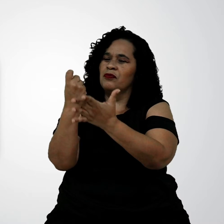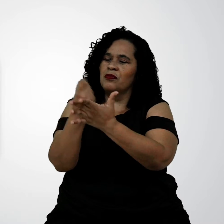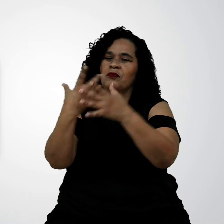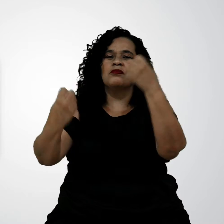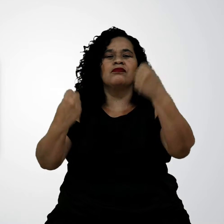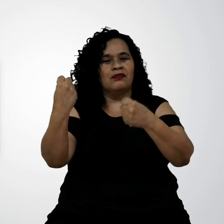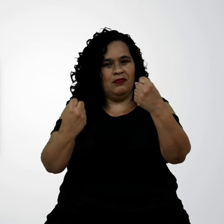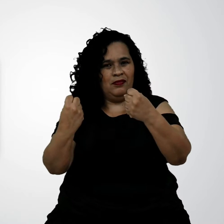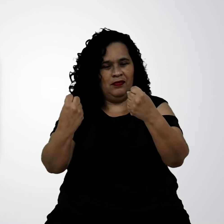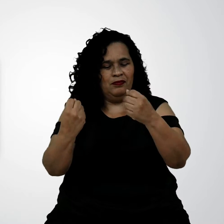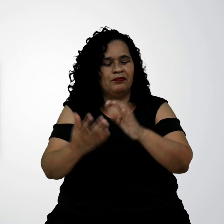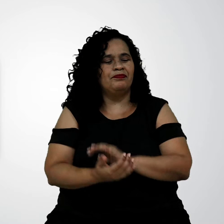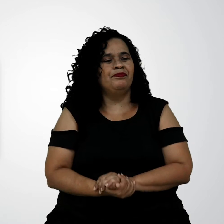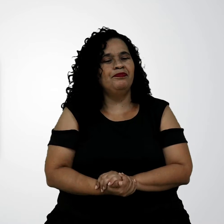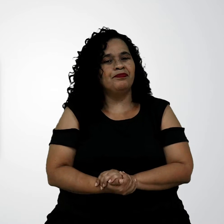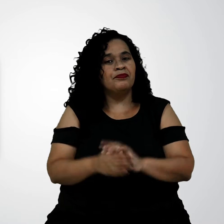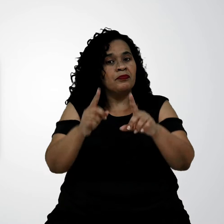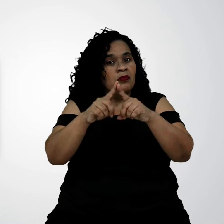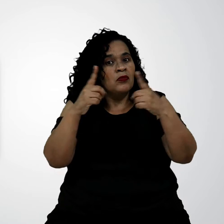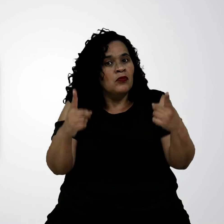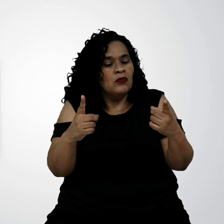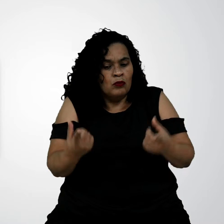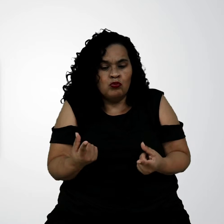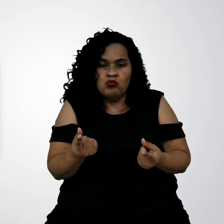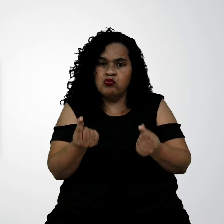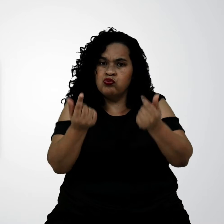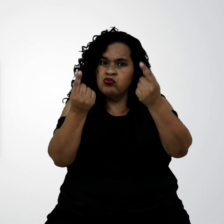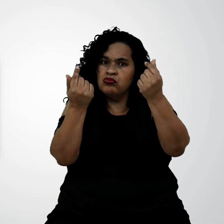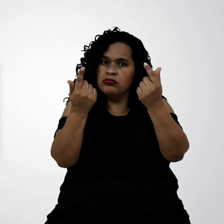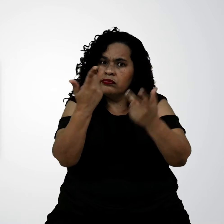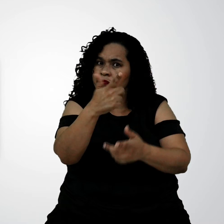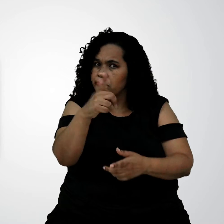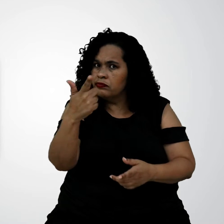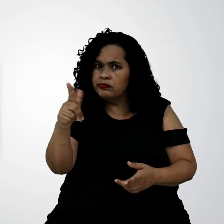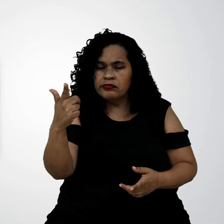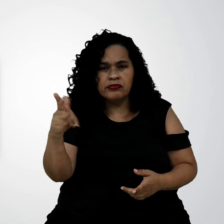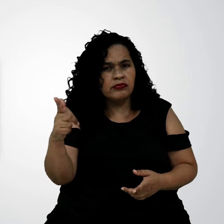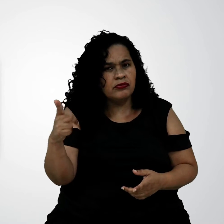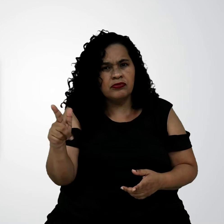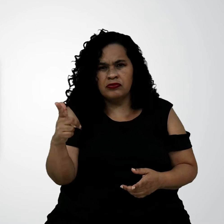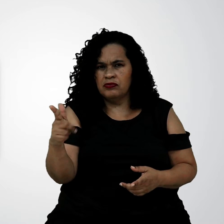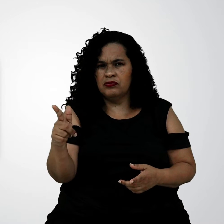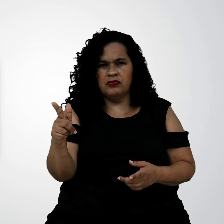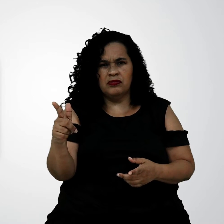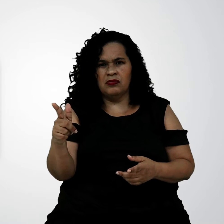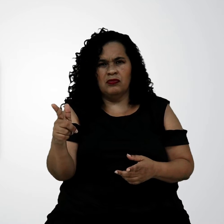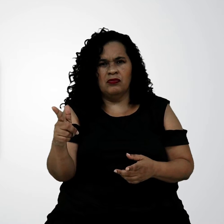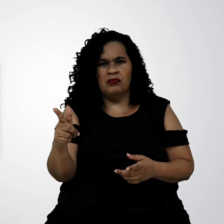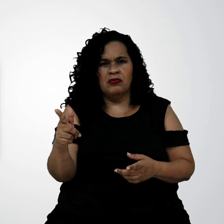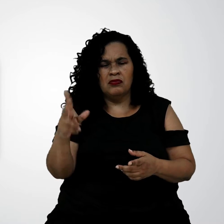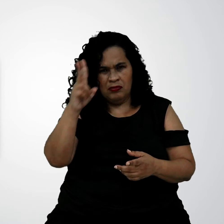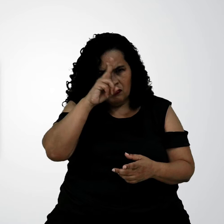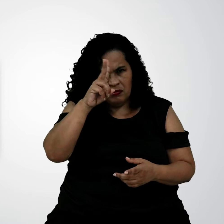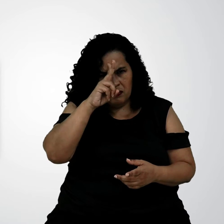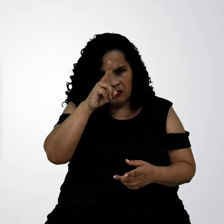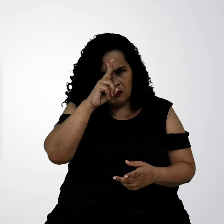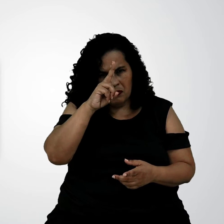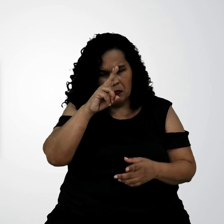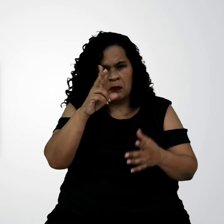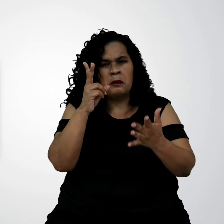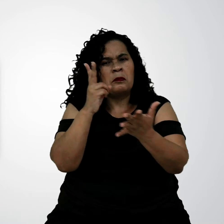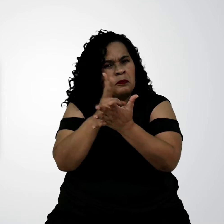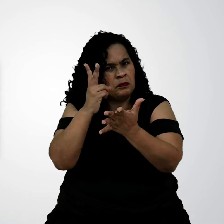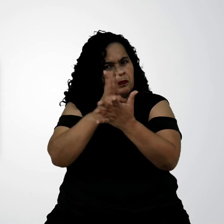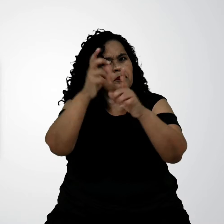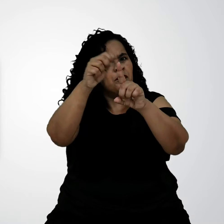Como eles não tinham reserva, porque todo mês fechavam no 0 a 0, não dava para guardar nada. Eles estavam sem nenhum dinheiro